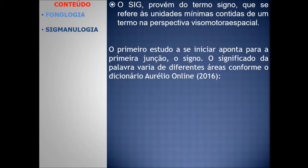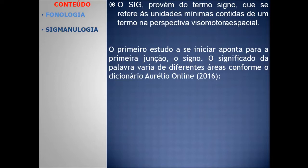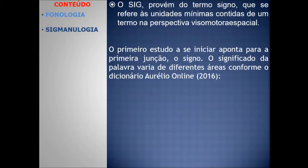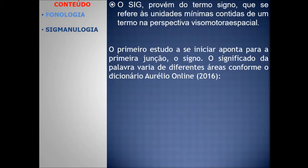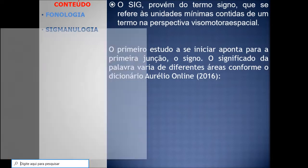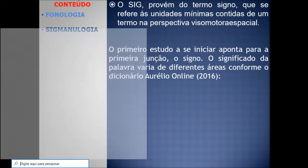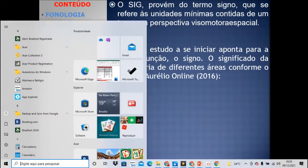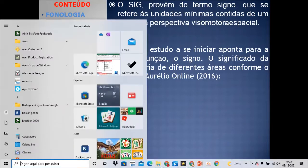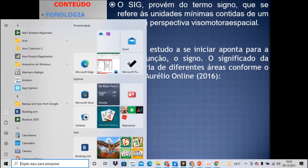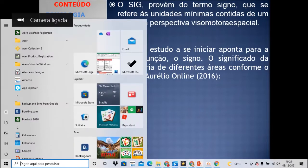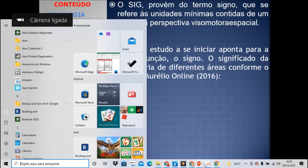Desculpem.